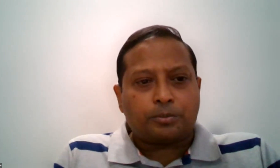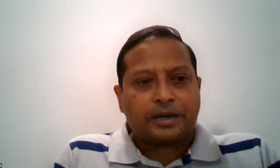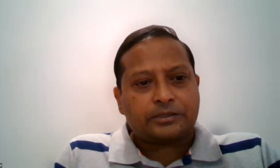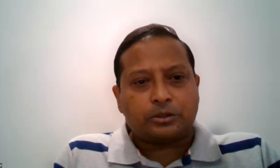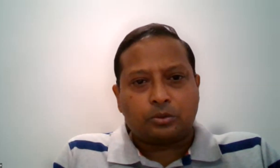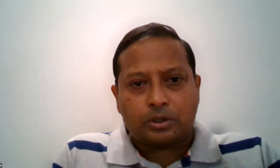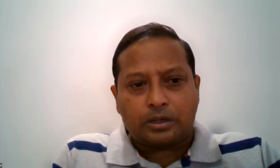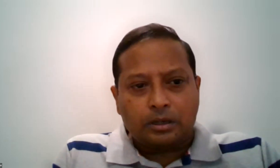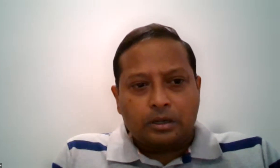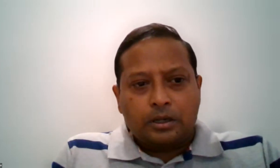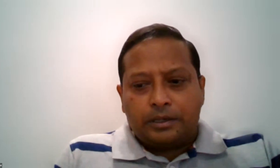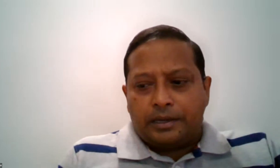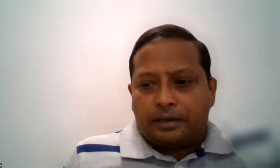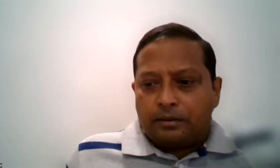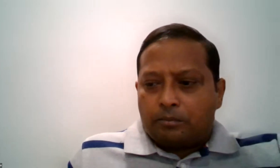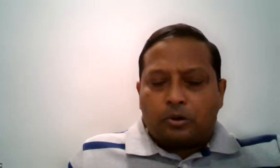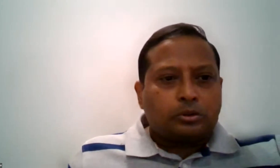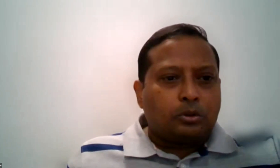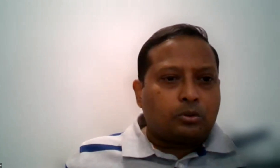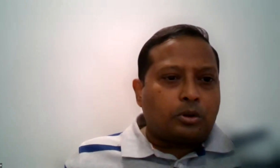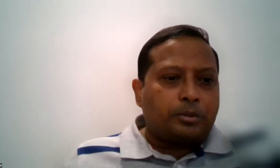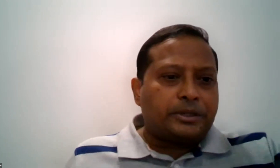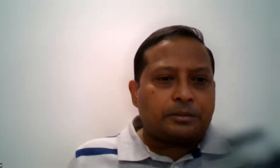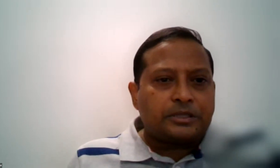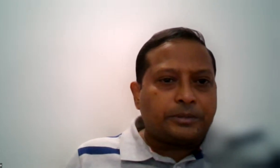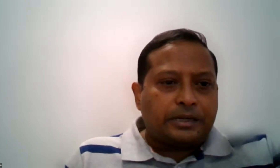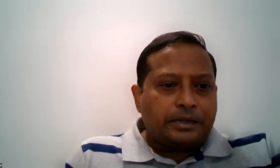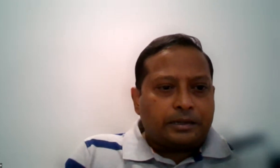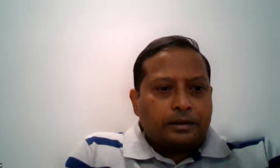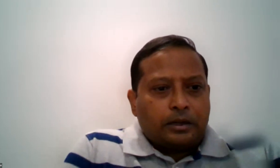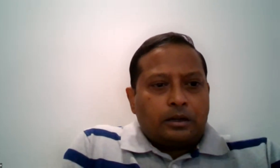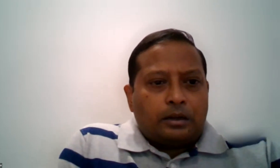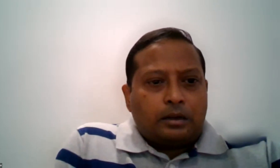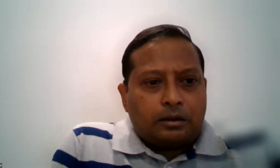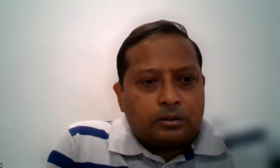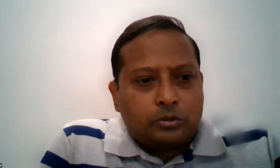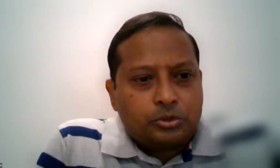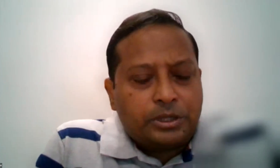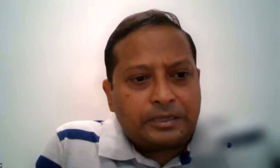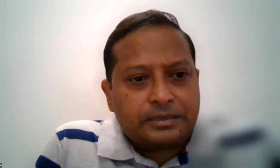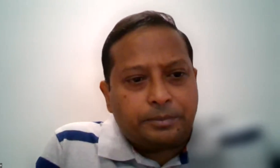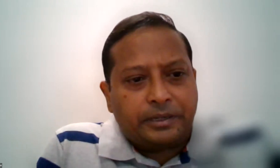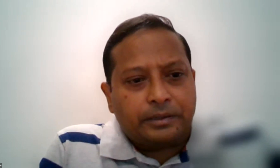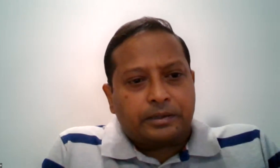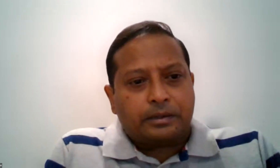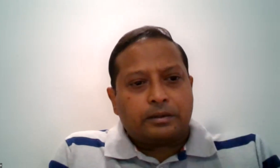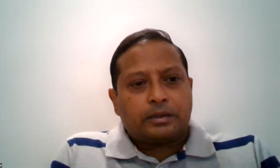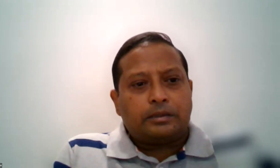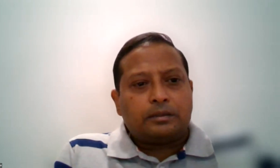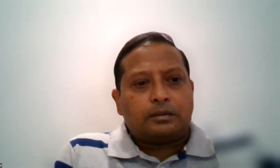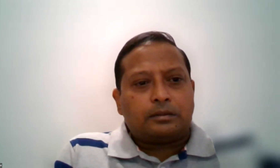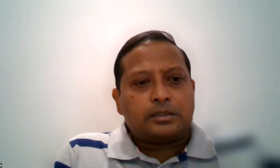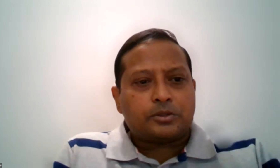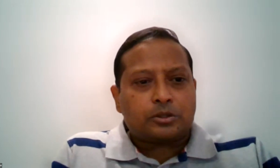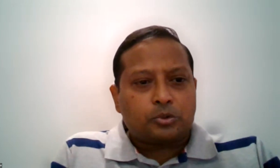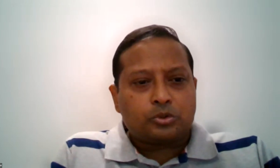से इसके ऊपर एक्शन होगा, ये बहुत लोगों को अभी भी समझ में नहीं है। दूसरी बात, जैसे पीटर ने कहा